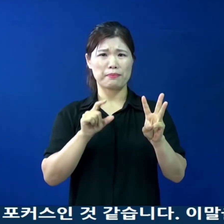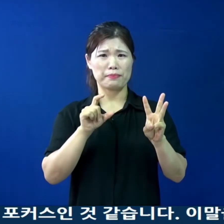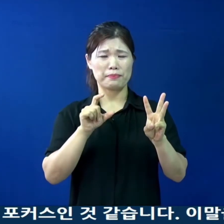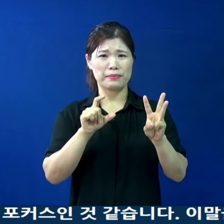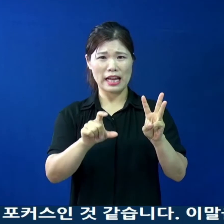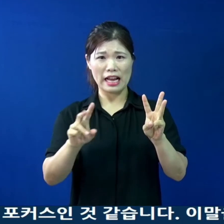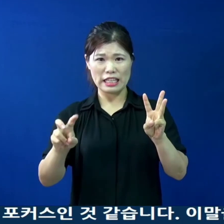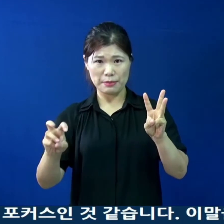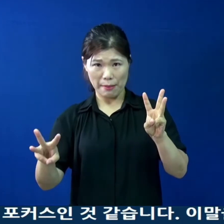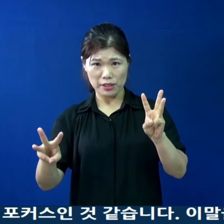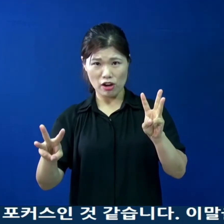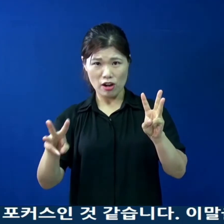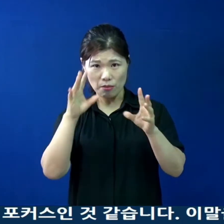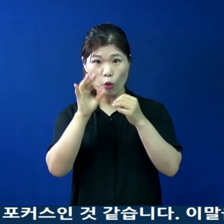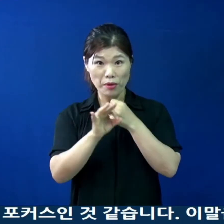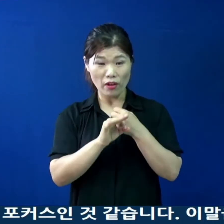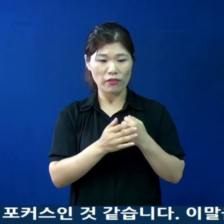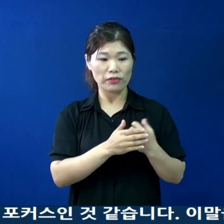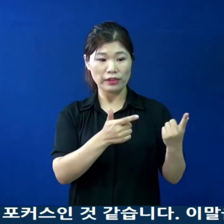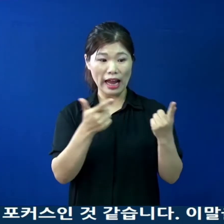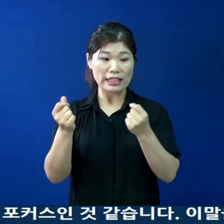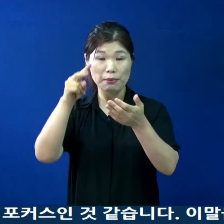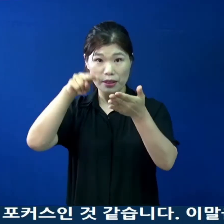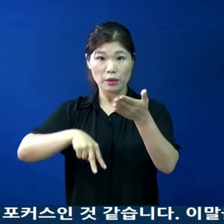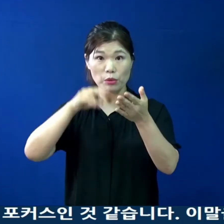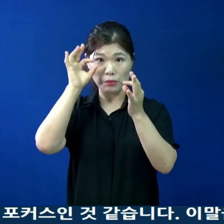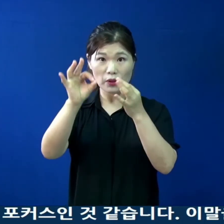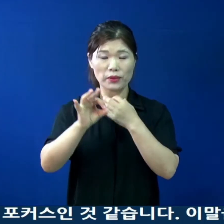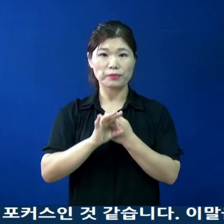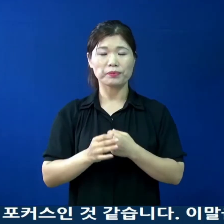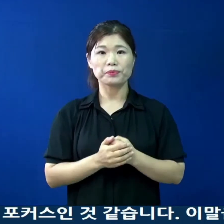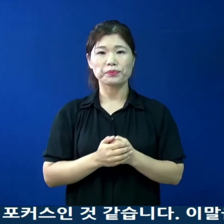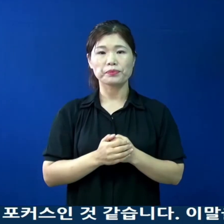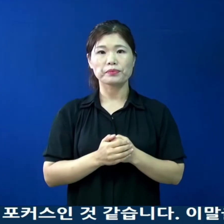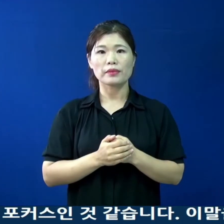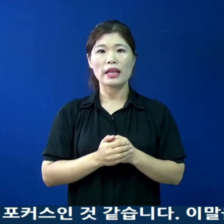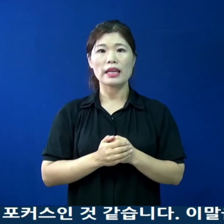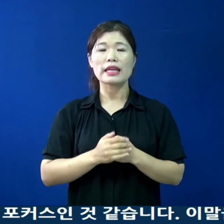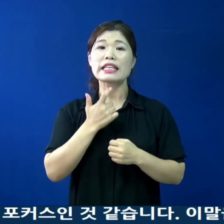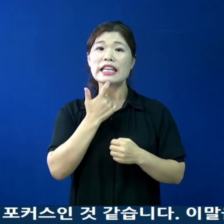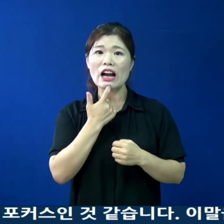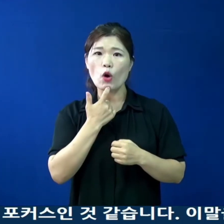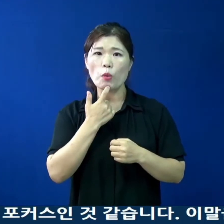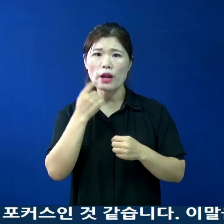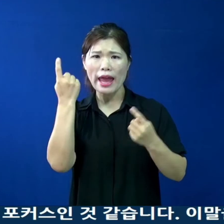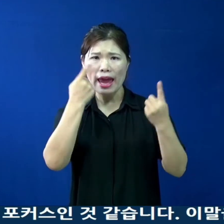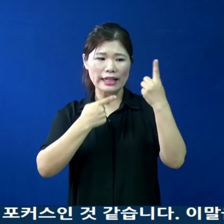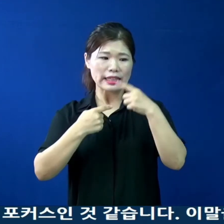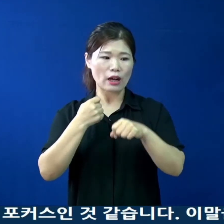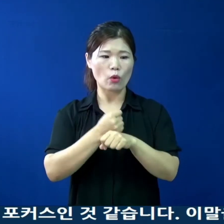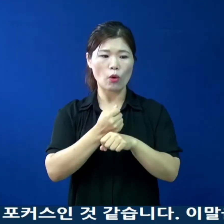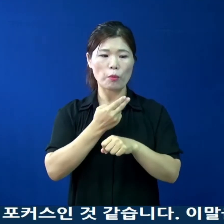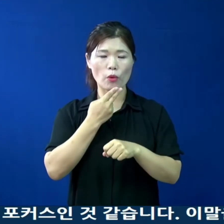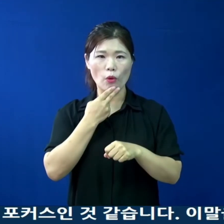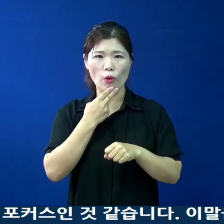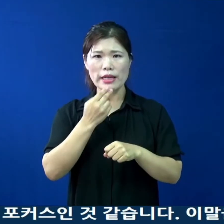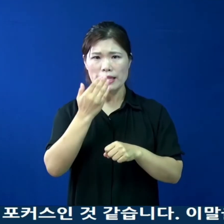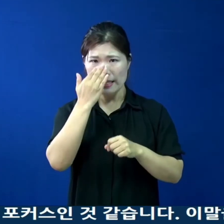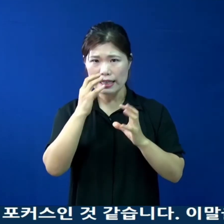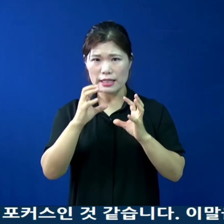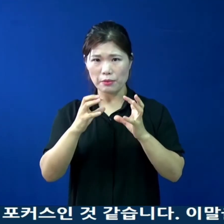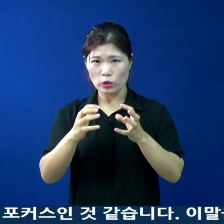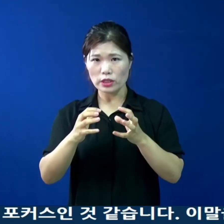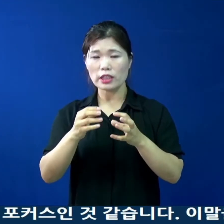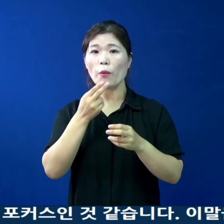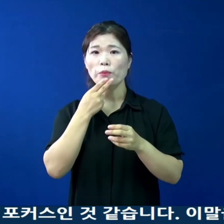23절 말씀을 우리 함께 한 목소리 한번 합독해 보시겠습니다. 야곱을 해할 점술이 없고 이스라엘을 해할 복술이